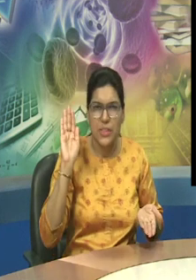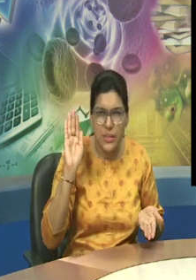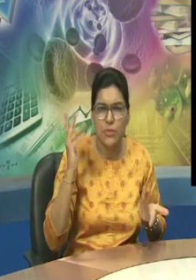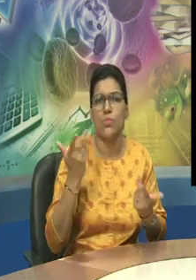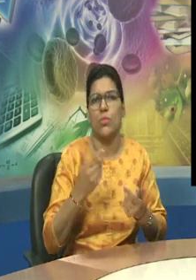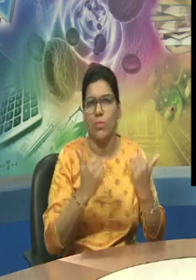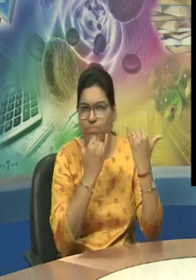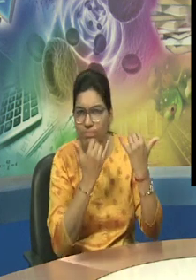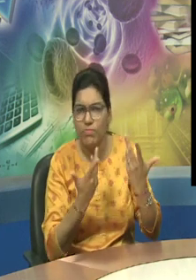के